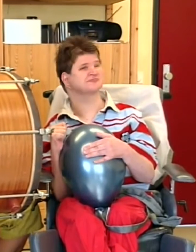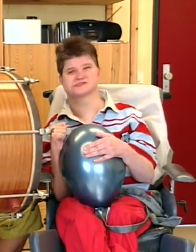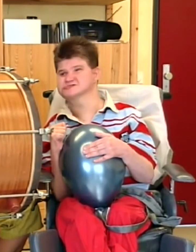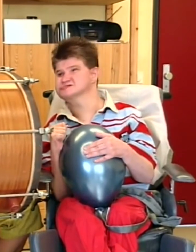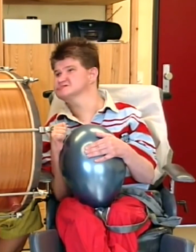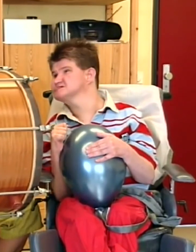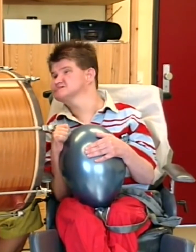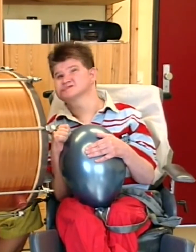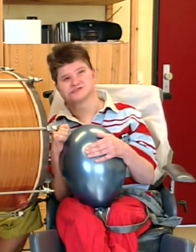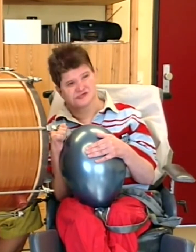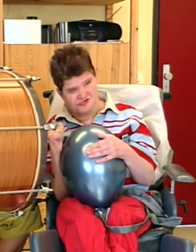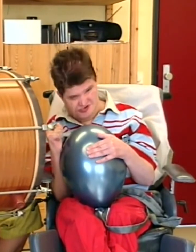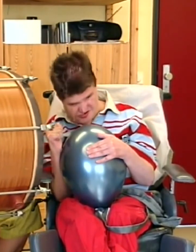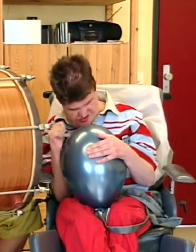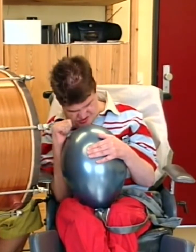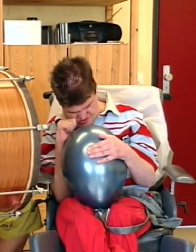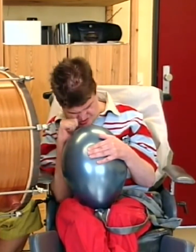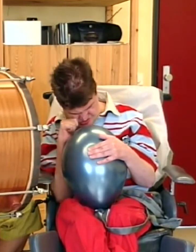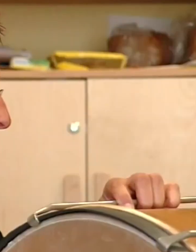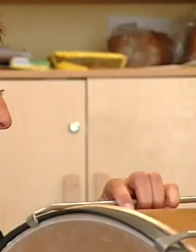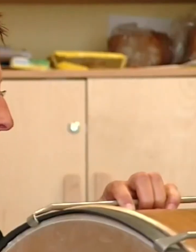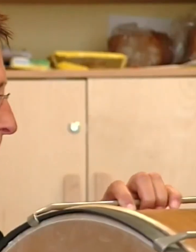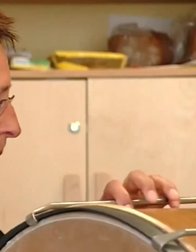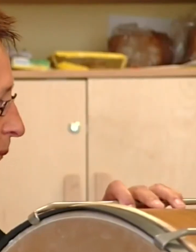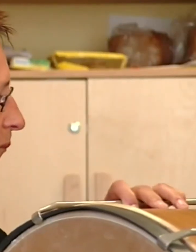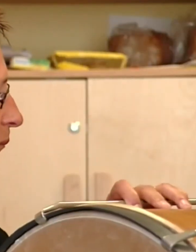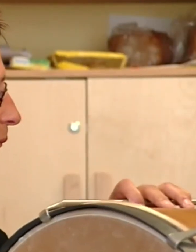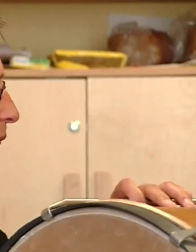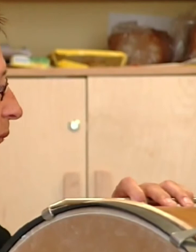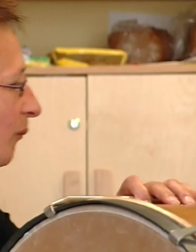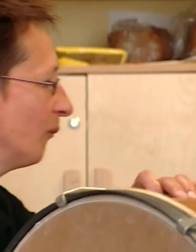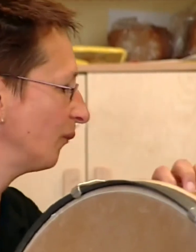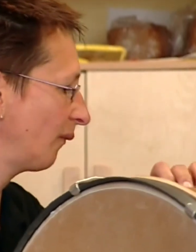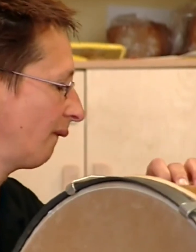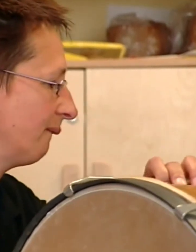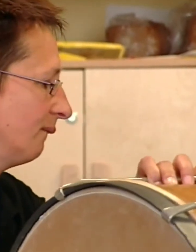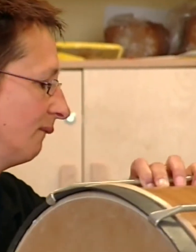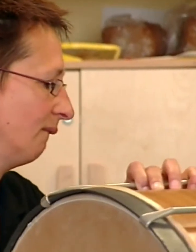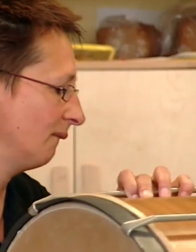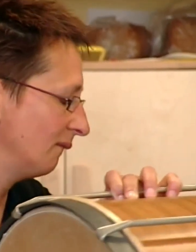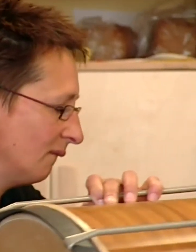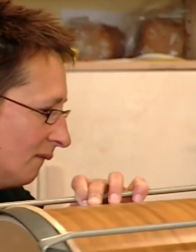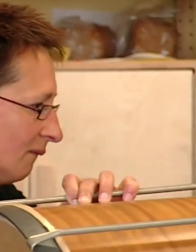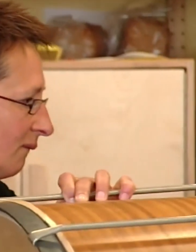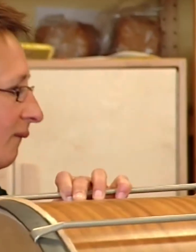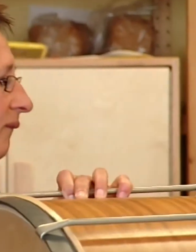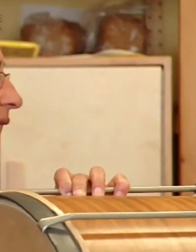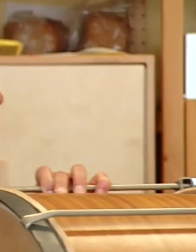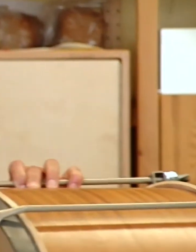lokt Hattie uit door afwisselend hard, zacht, snel of langzaam te gaan, afgaand op zijn